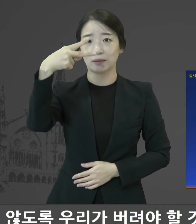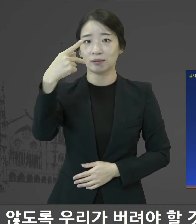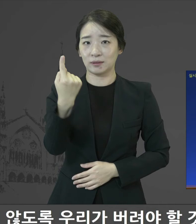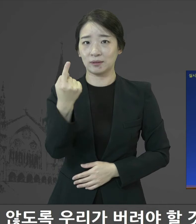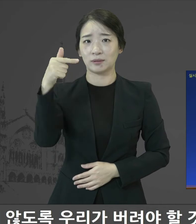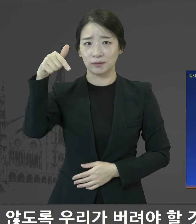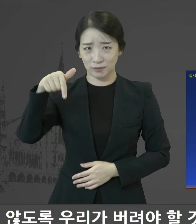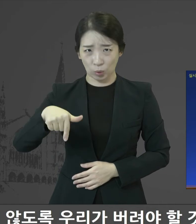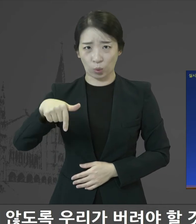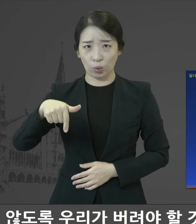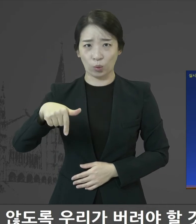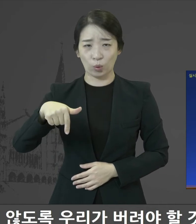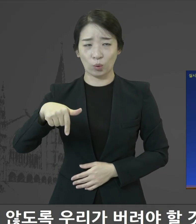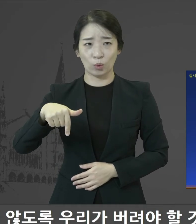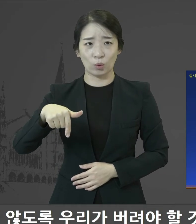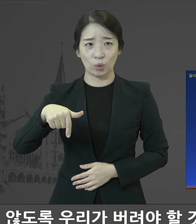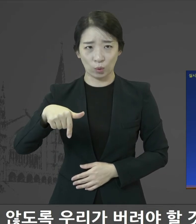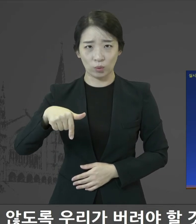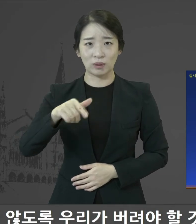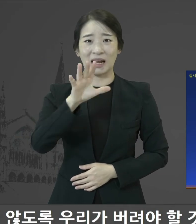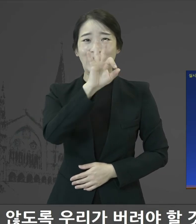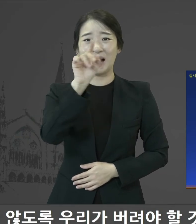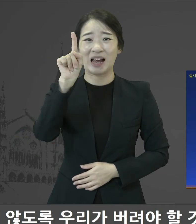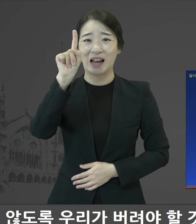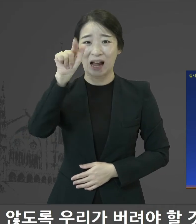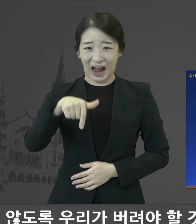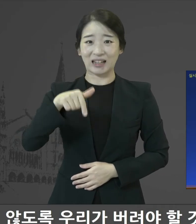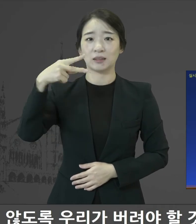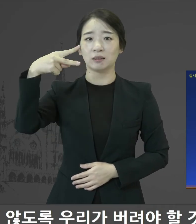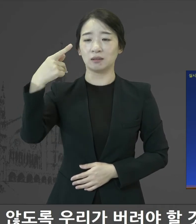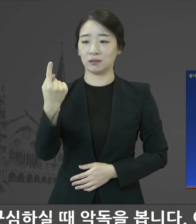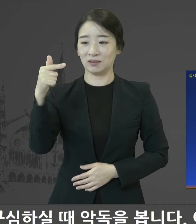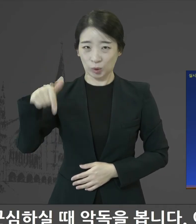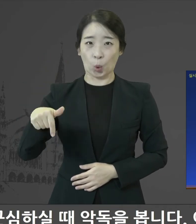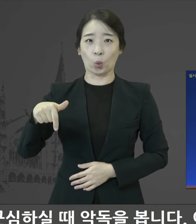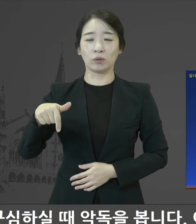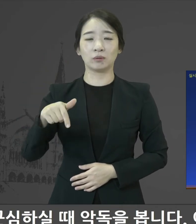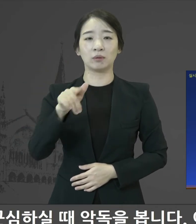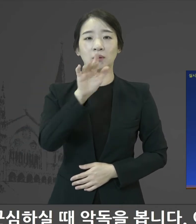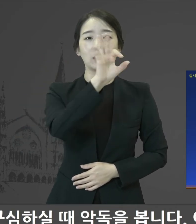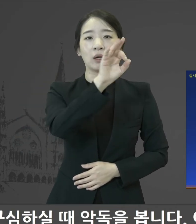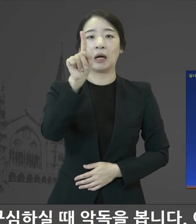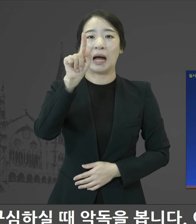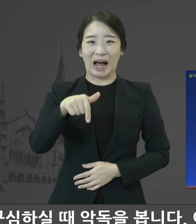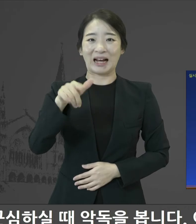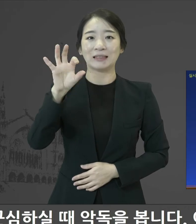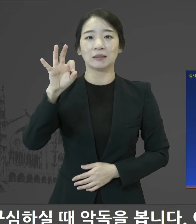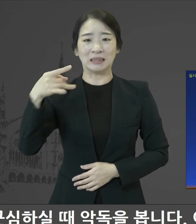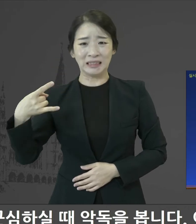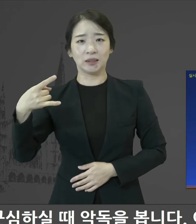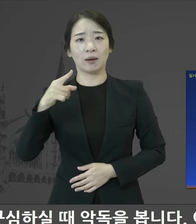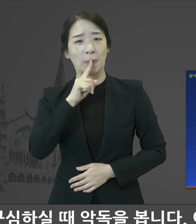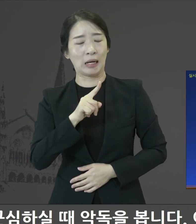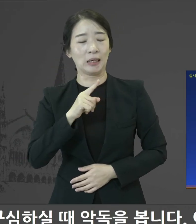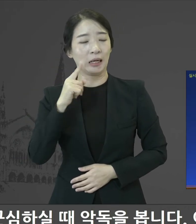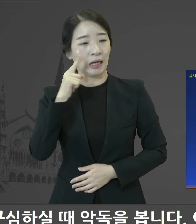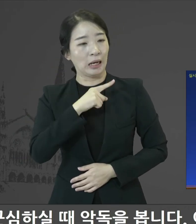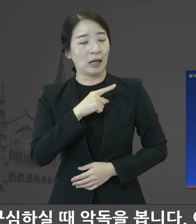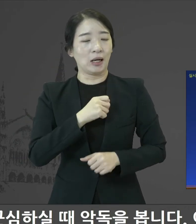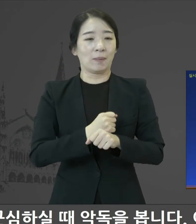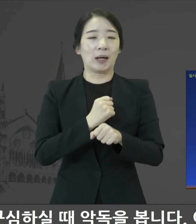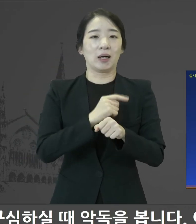이 어감이 너무 안 좋죠. 악독, 악의. 오늘 이런 것만 갖고 설교하려니까 성령의